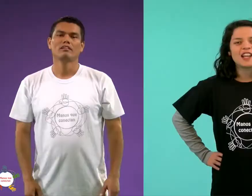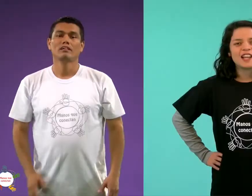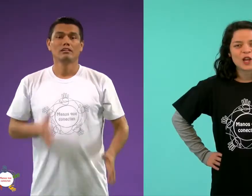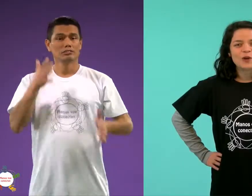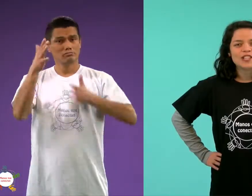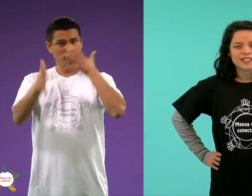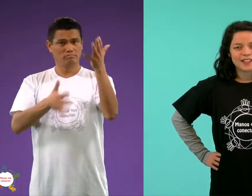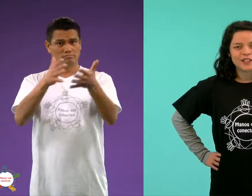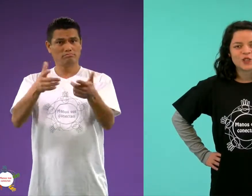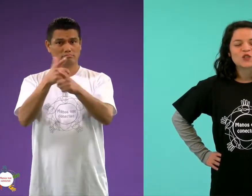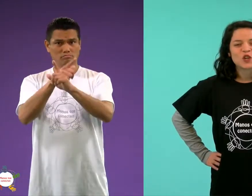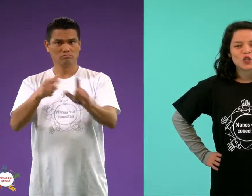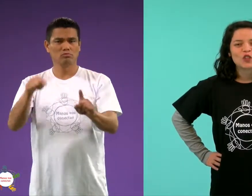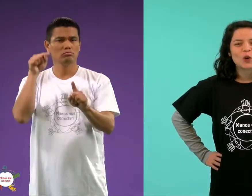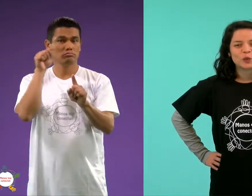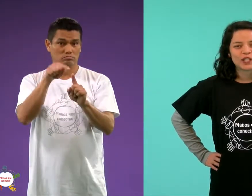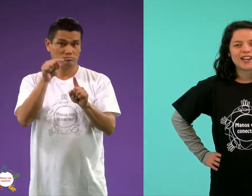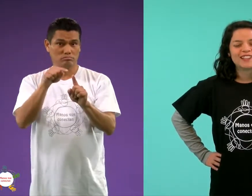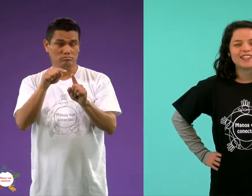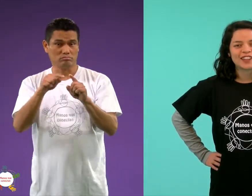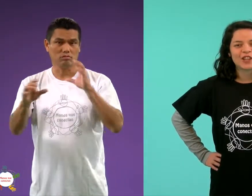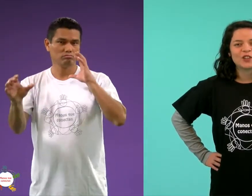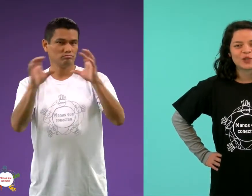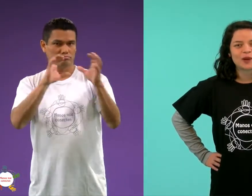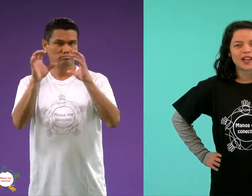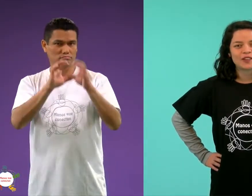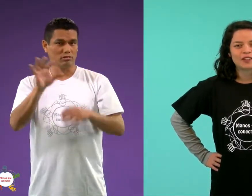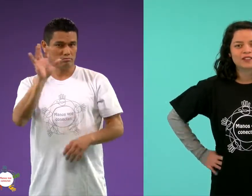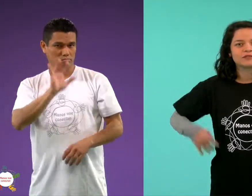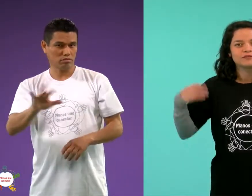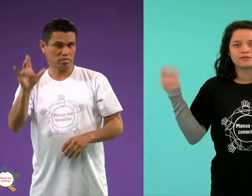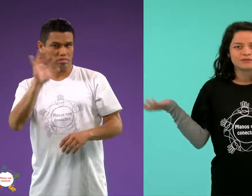La lengua de señas solo se comunica deletreando las palabras.